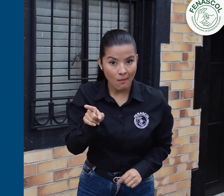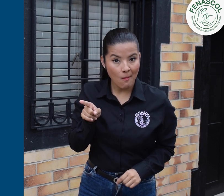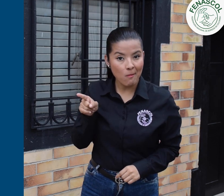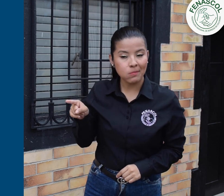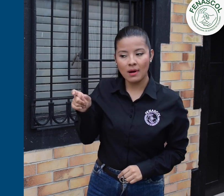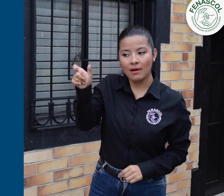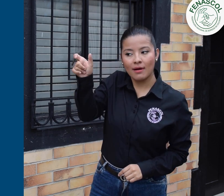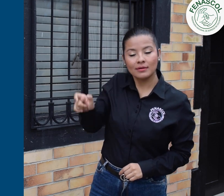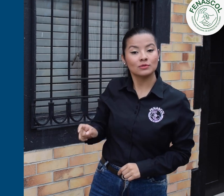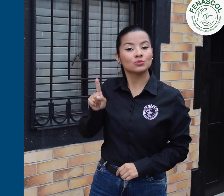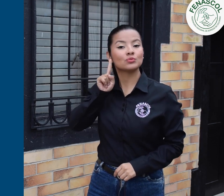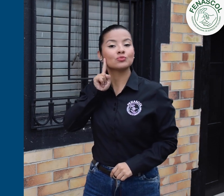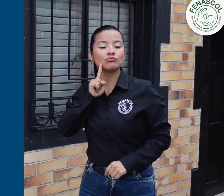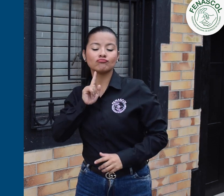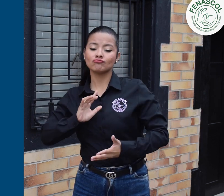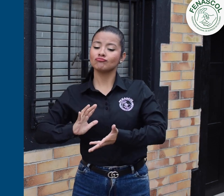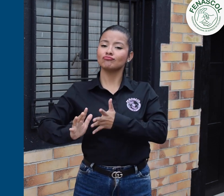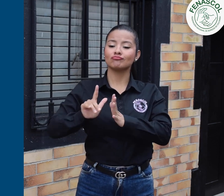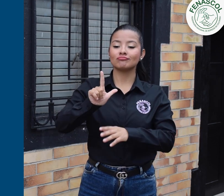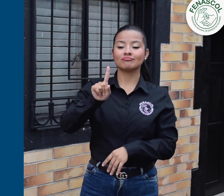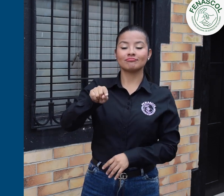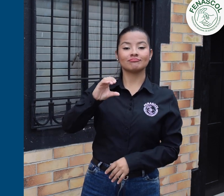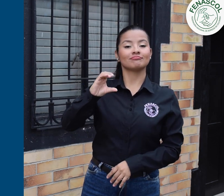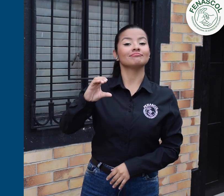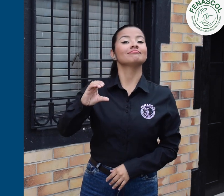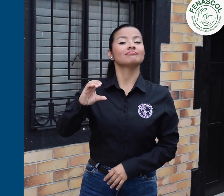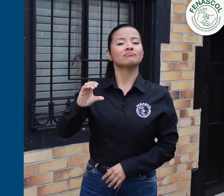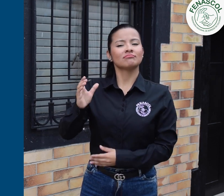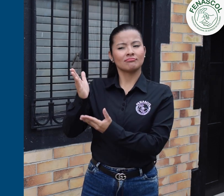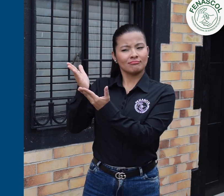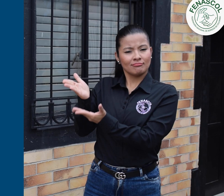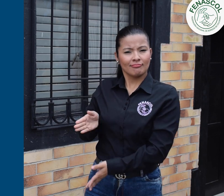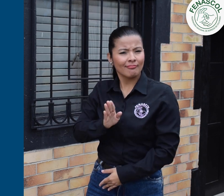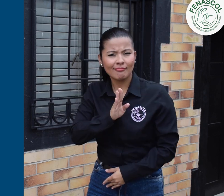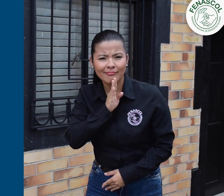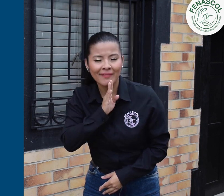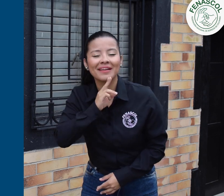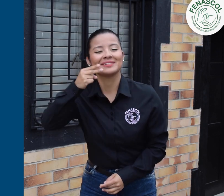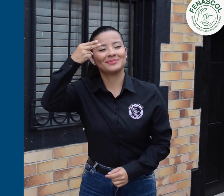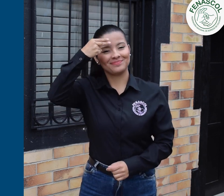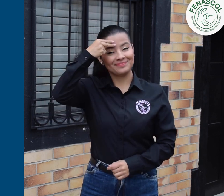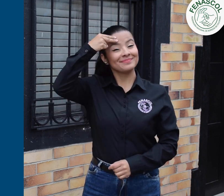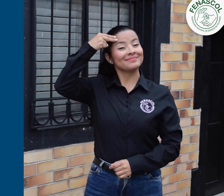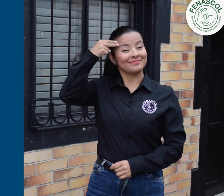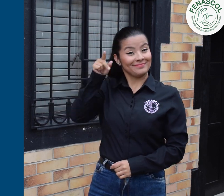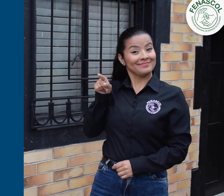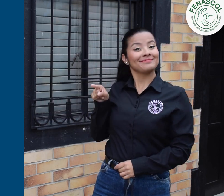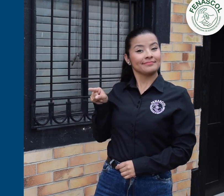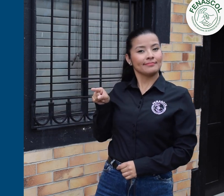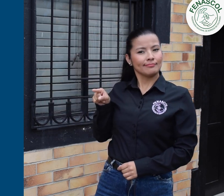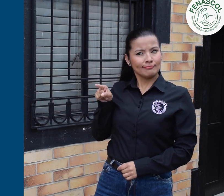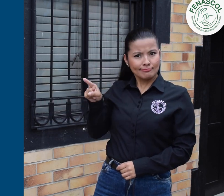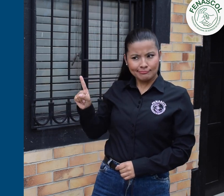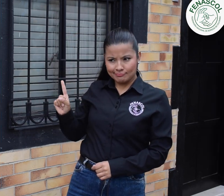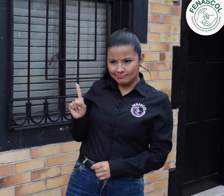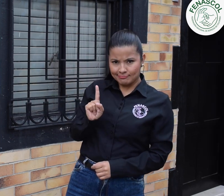visita en lengua de señas colombiana a cargo del mediador José